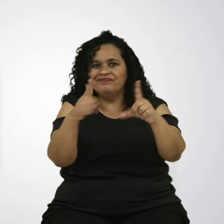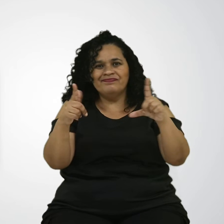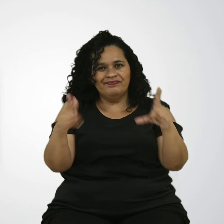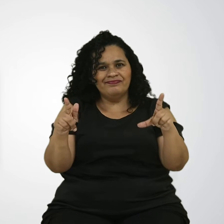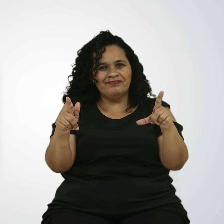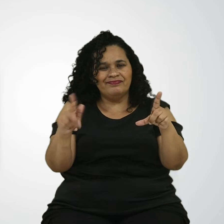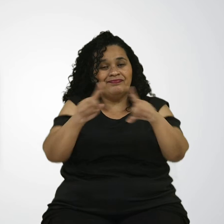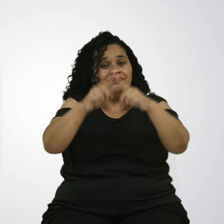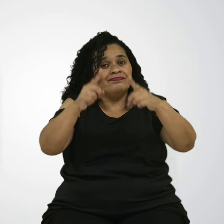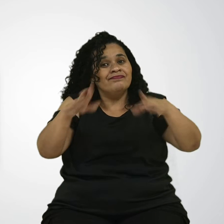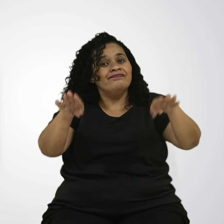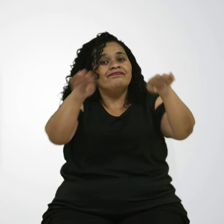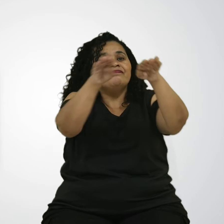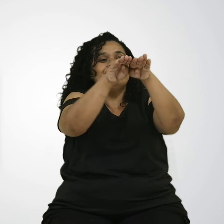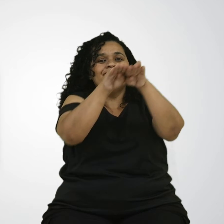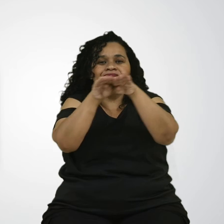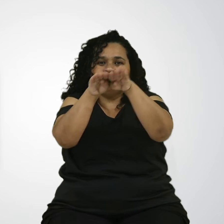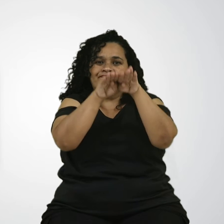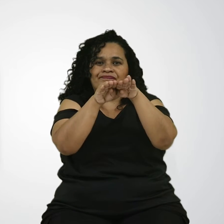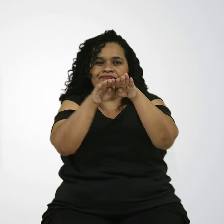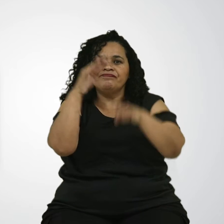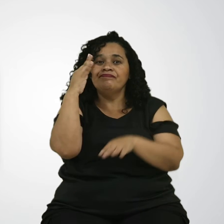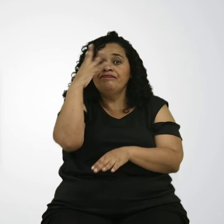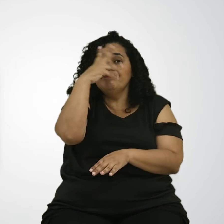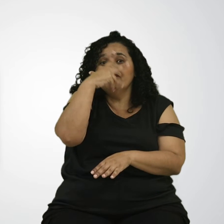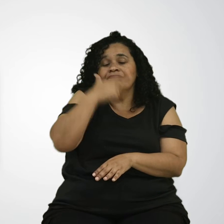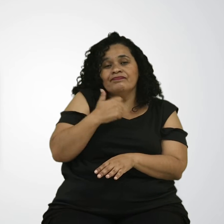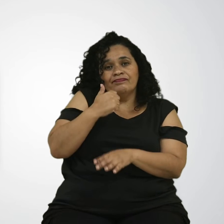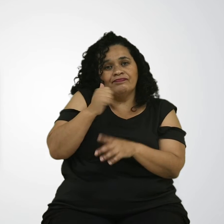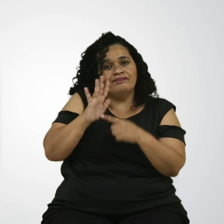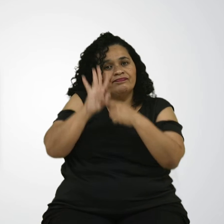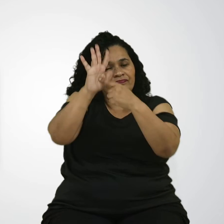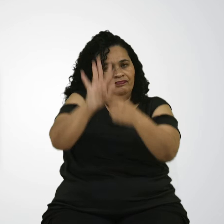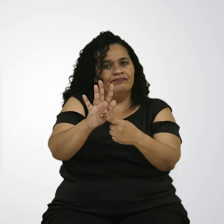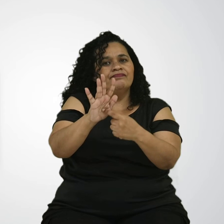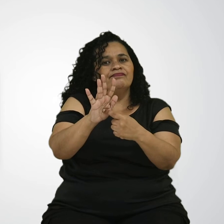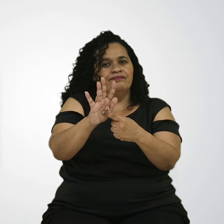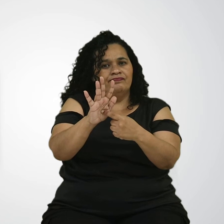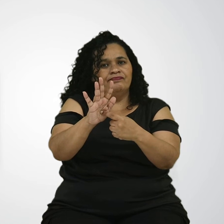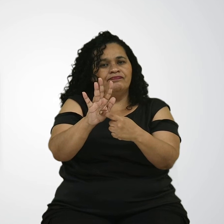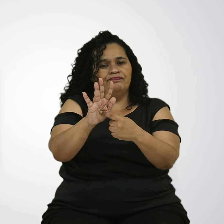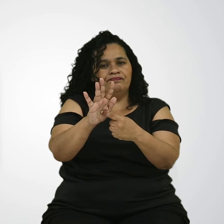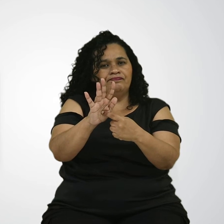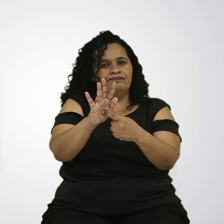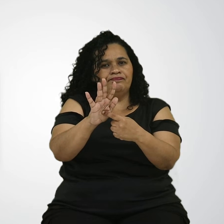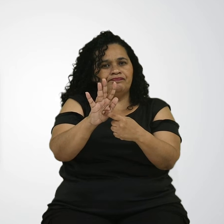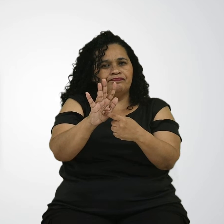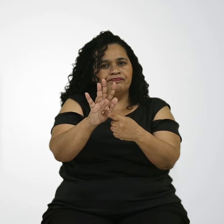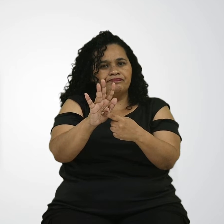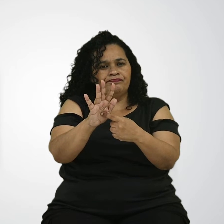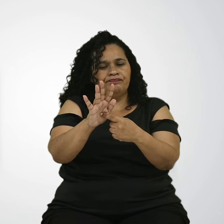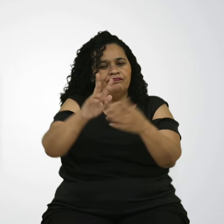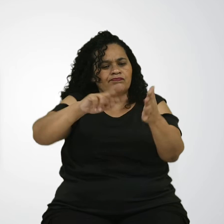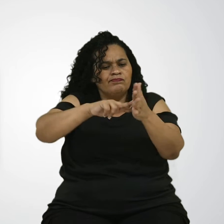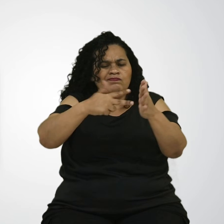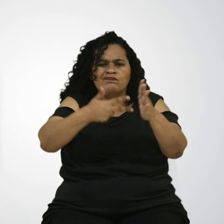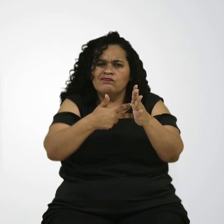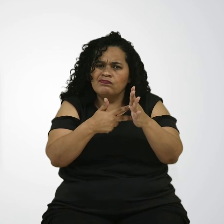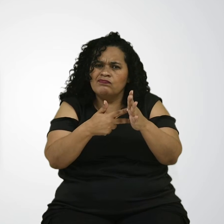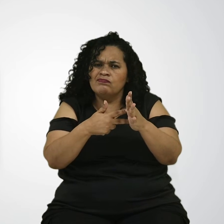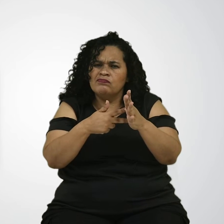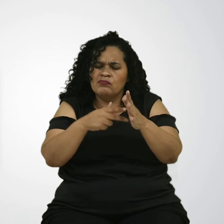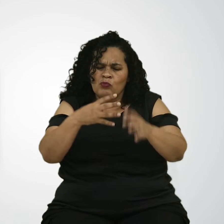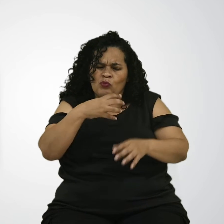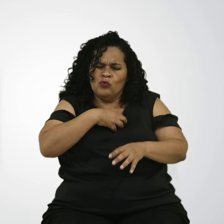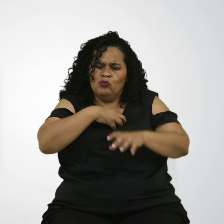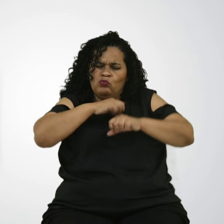uma beleza. Nós vamos ver que há um ciclo na sujeição. Há um ciclo. E isso vai ficar muito claro quando a